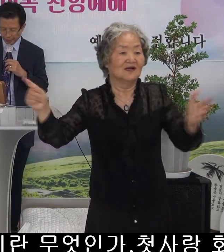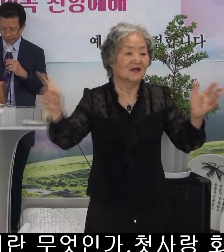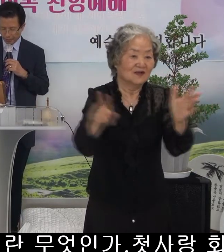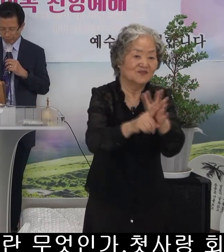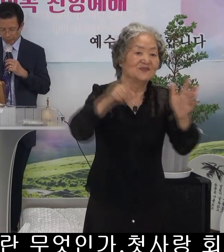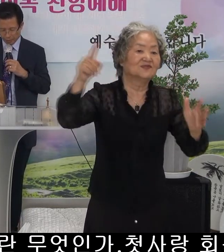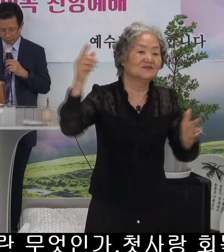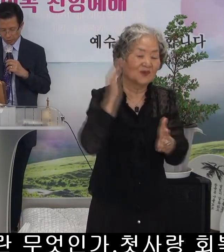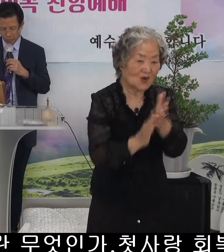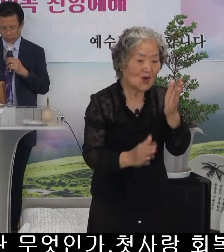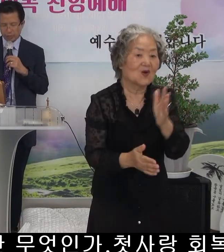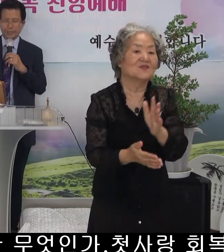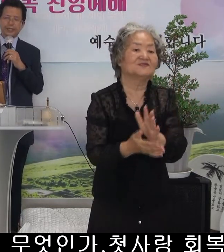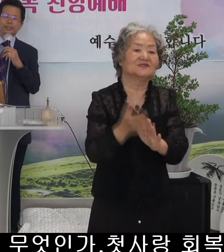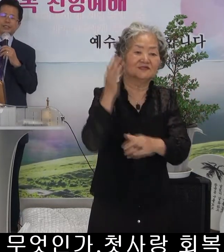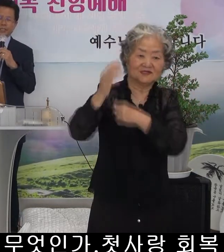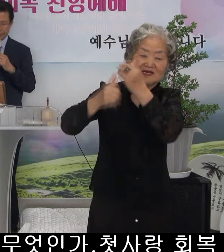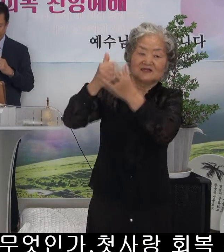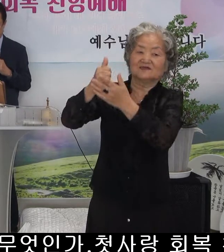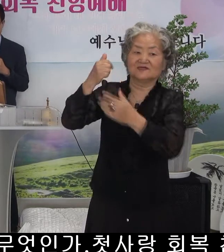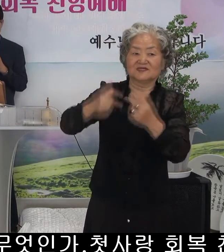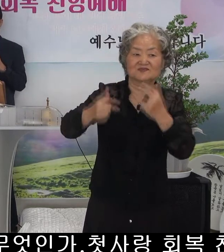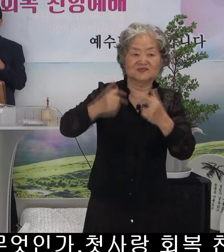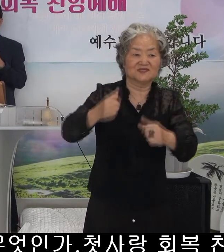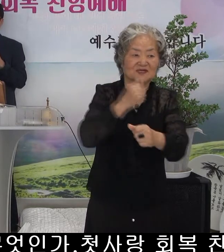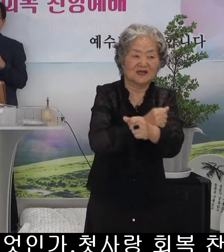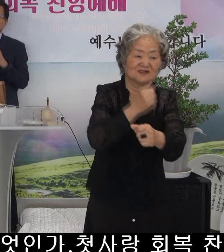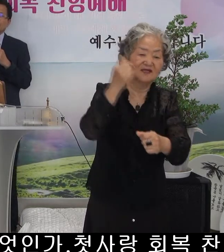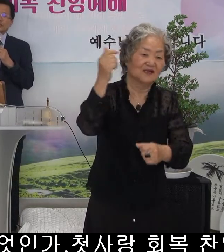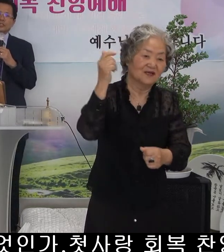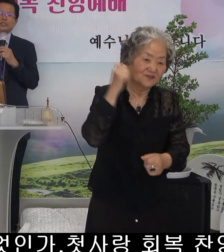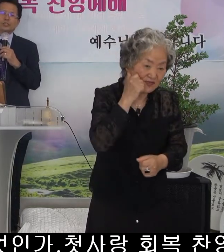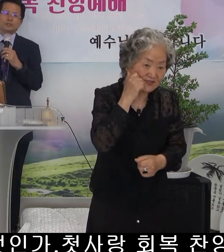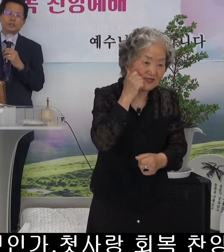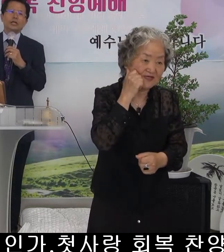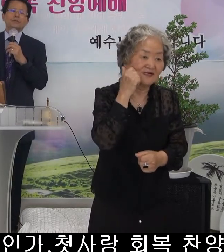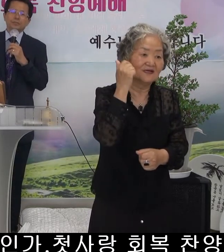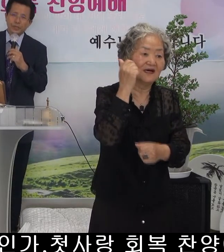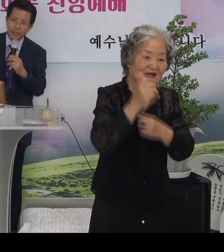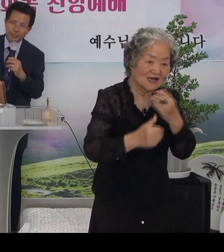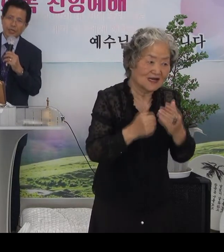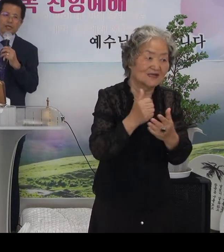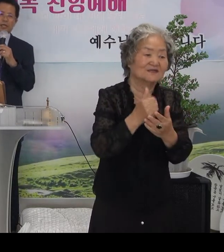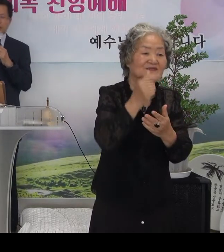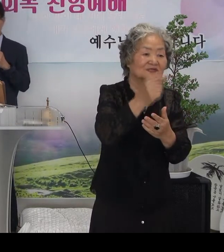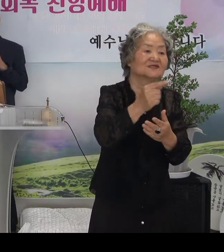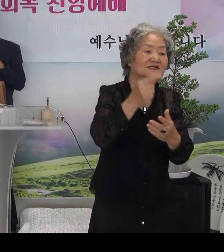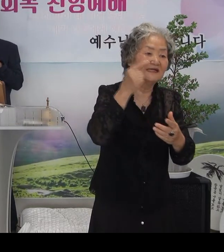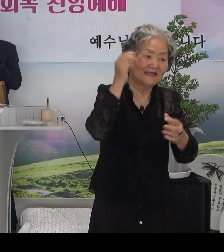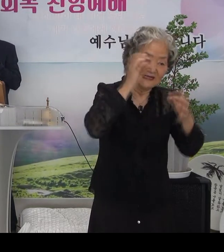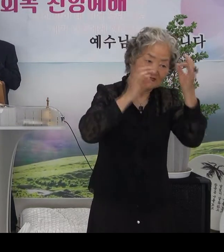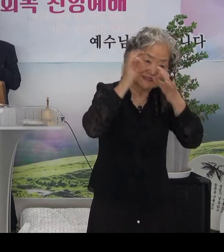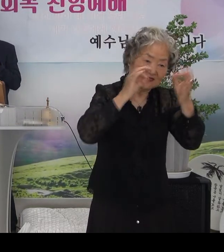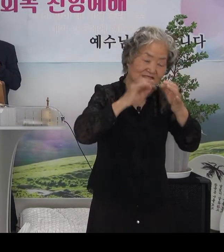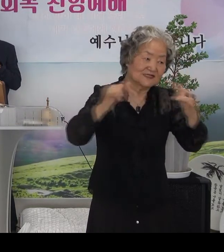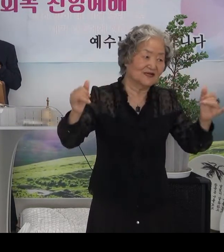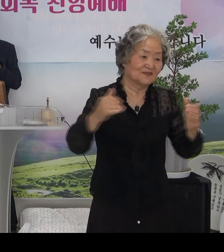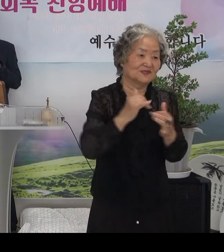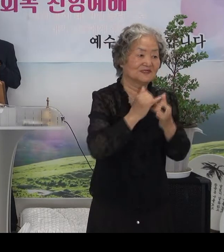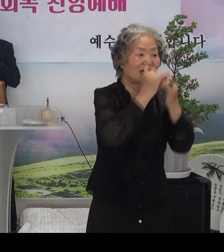자는 반드시 그가 계신 것과 또한 그가 자기를 찾는 자에게 상 주시는 이심을 믿어야 한다라고 말씀을 하고